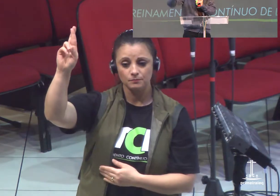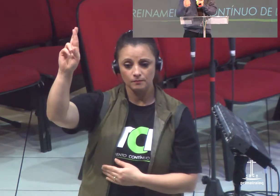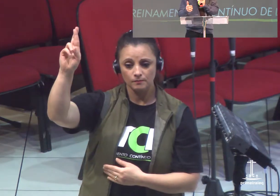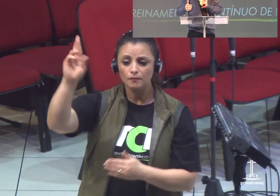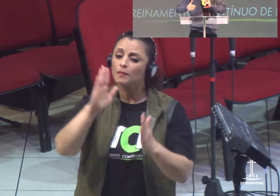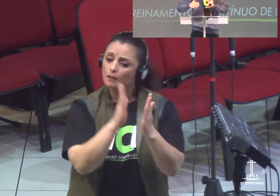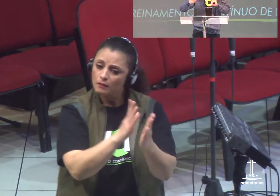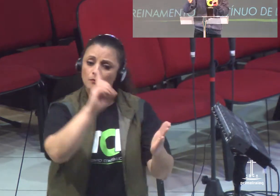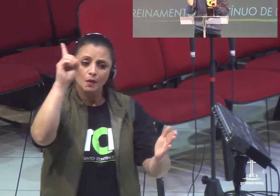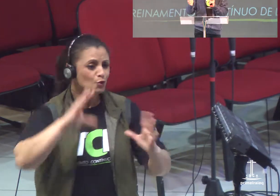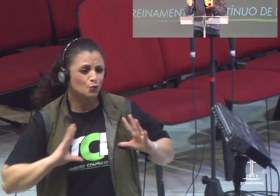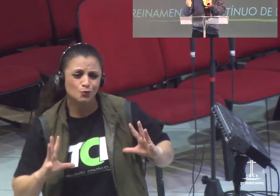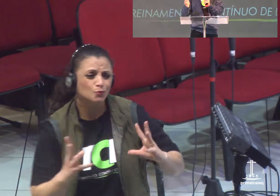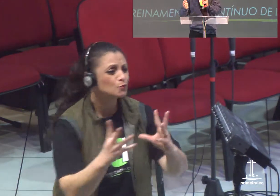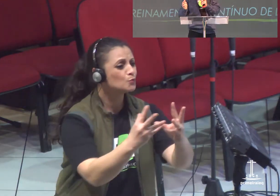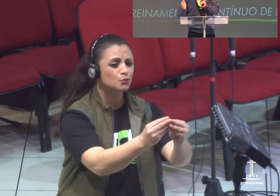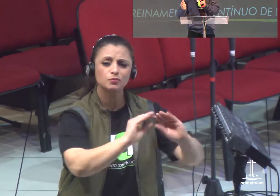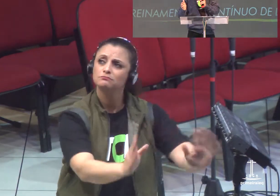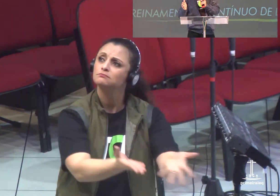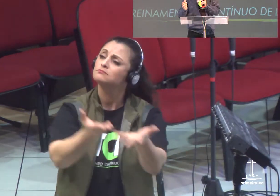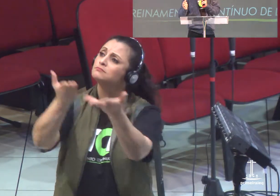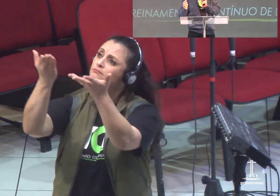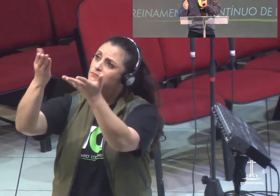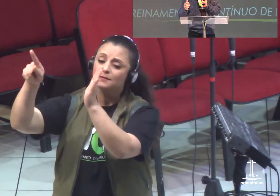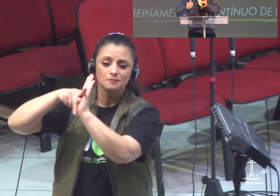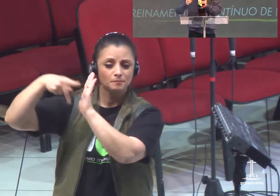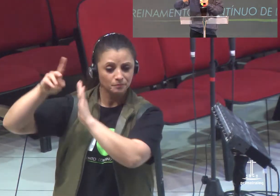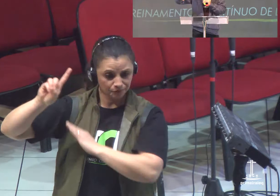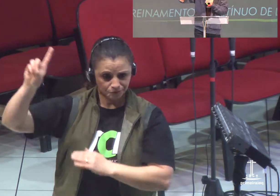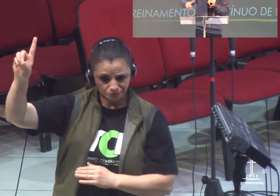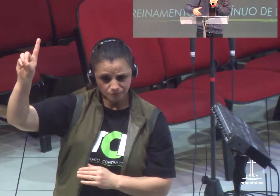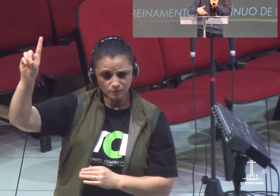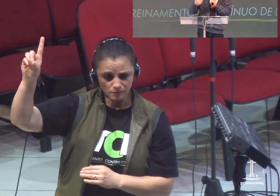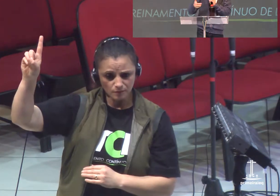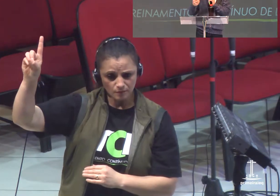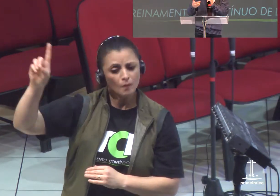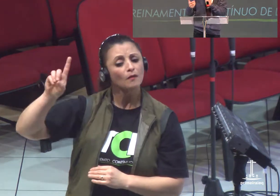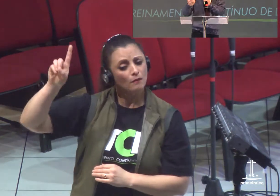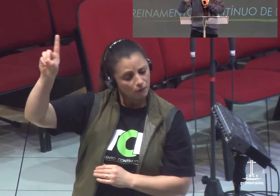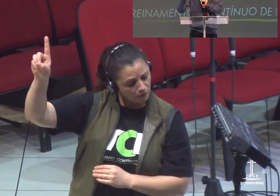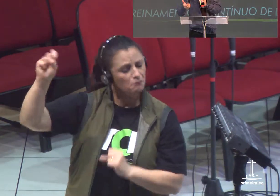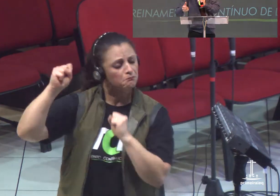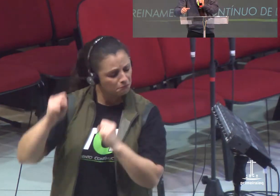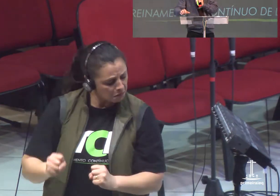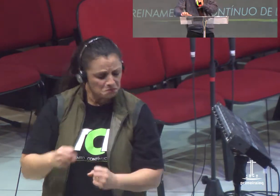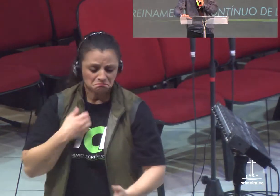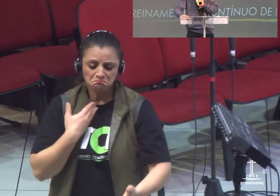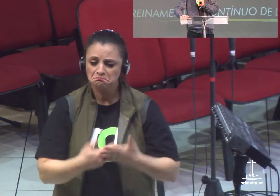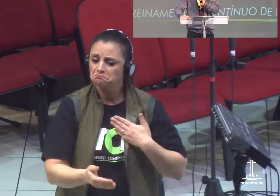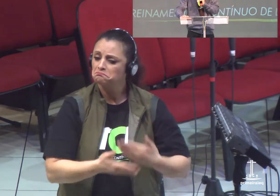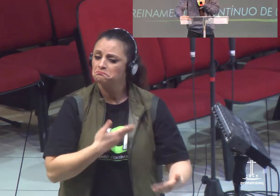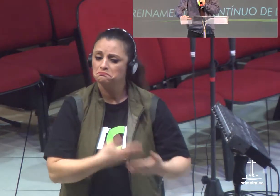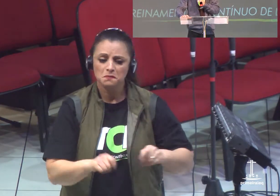A Bíblia está dizendo que tudo é de Deus, tudo é dele. Então, Ele tem o direito de fazer o que quiser com o que é dele.